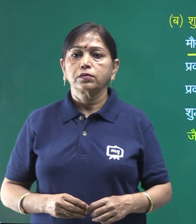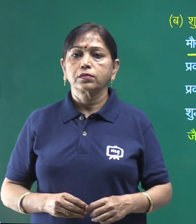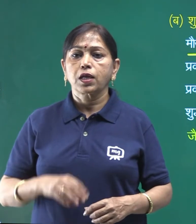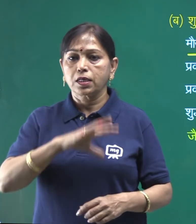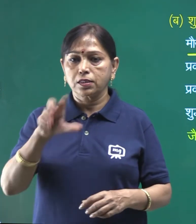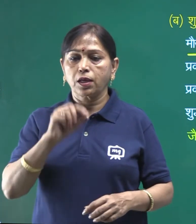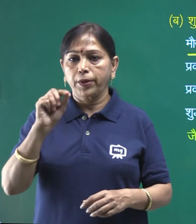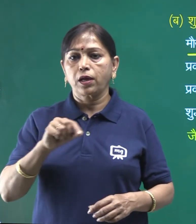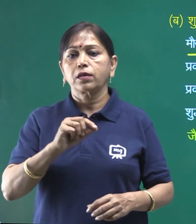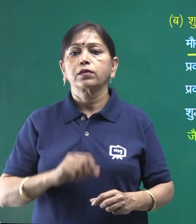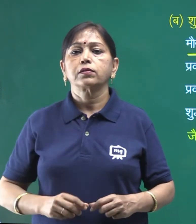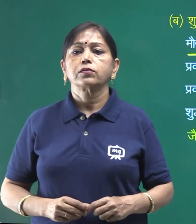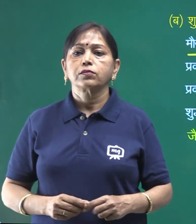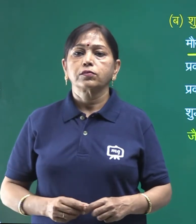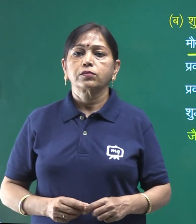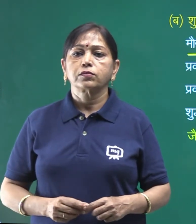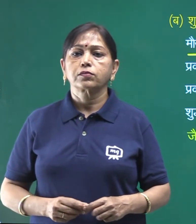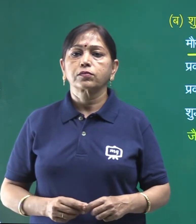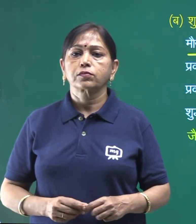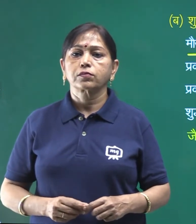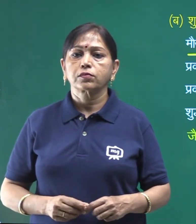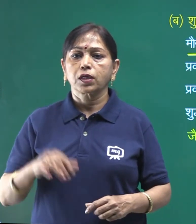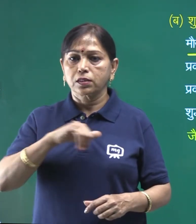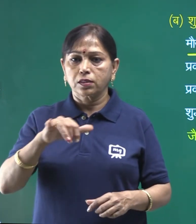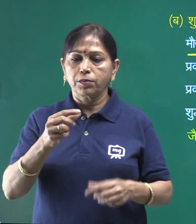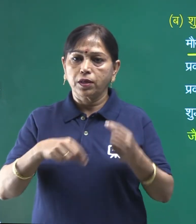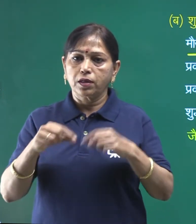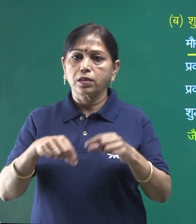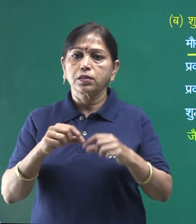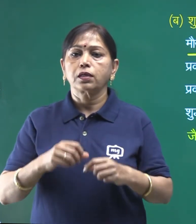सभी कण समान रासायनिक